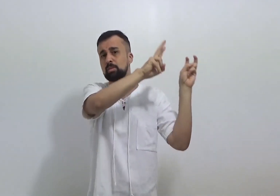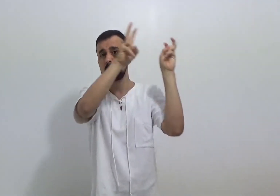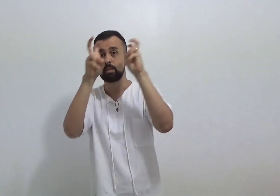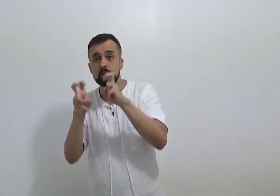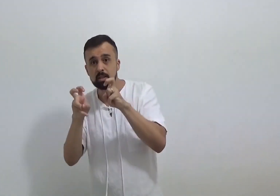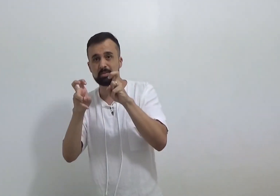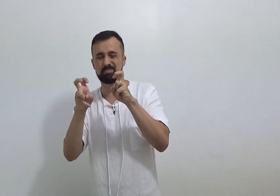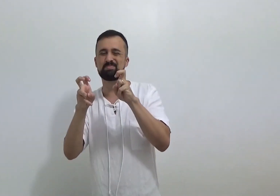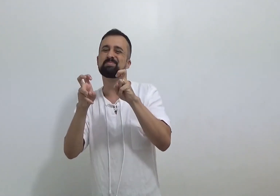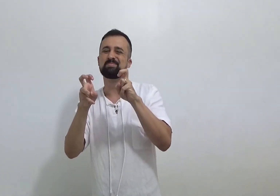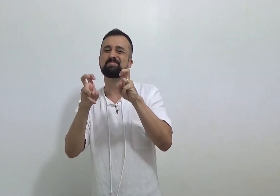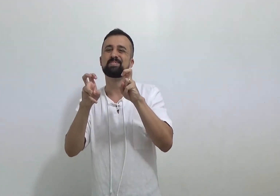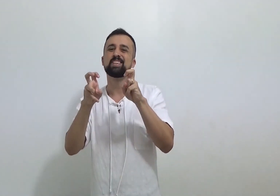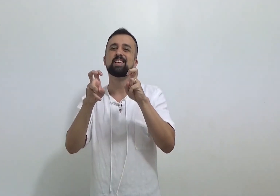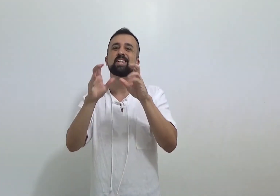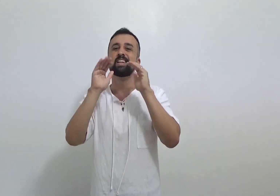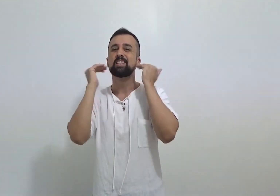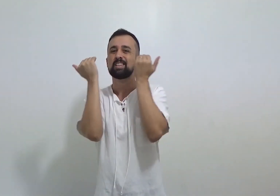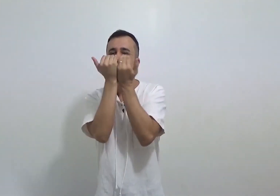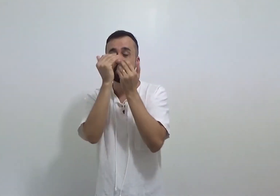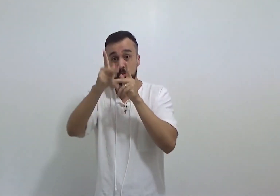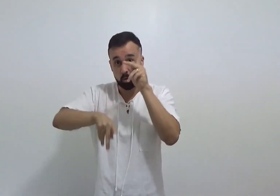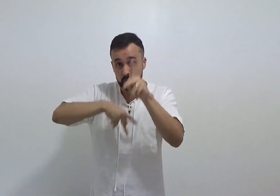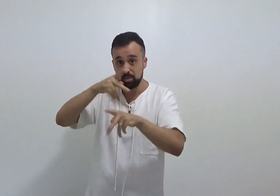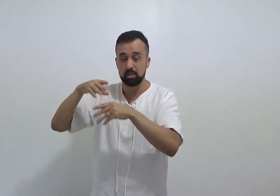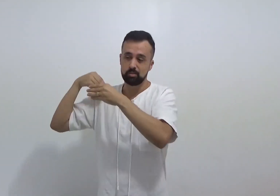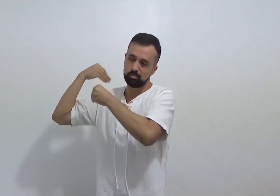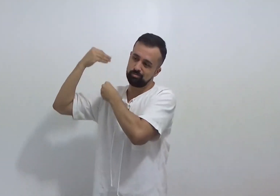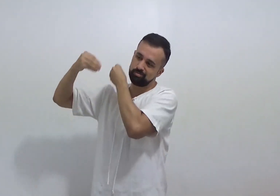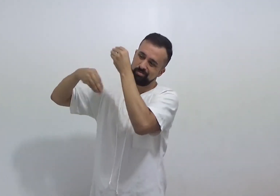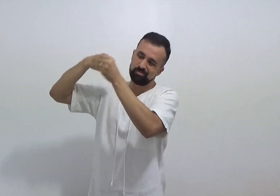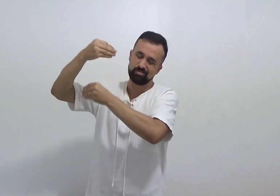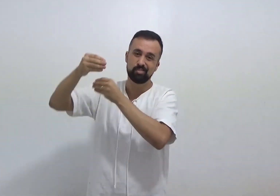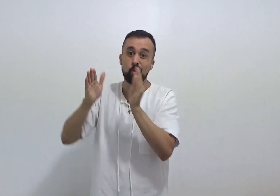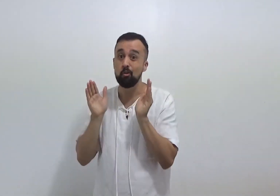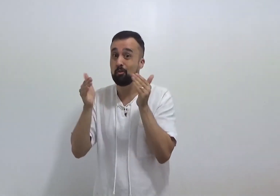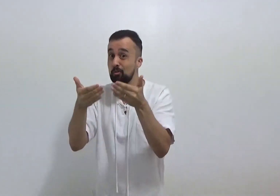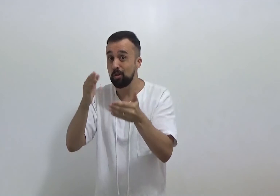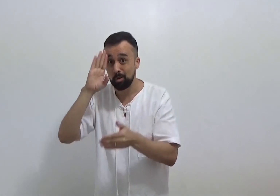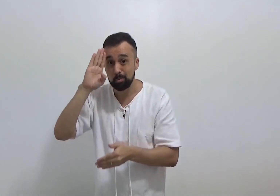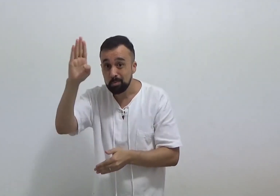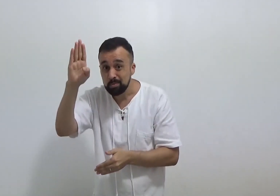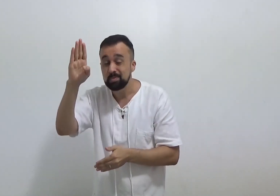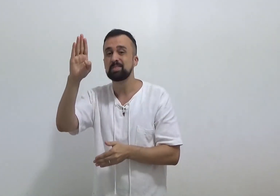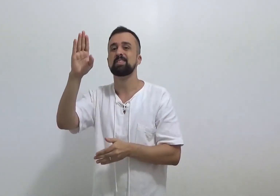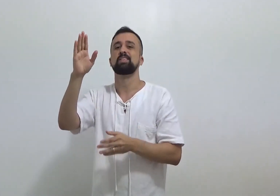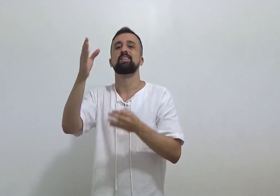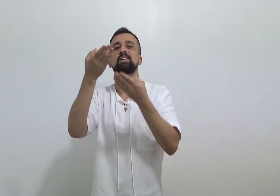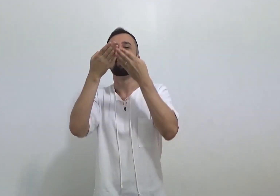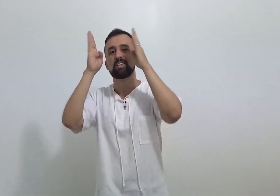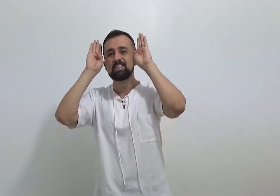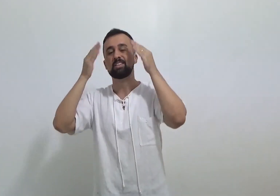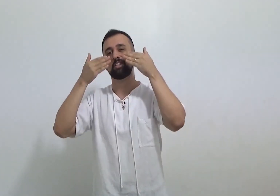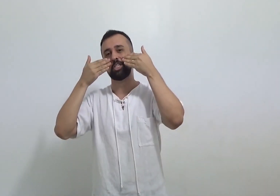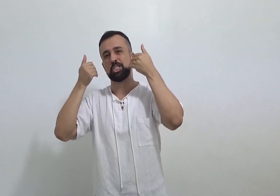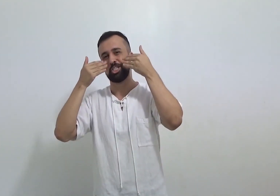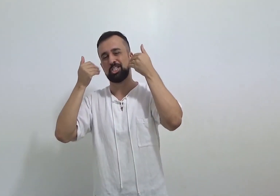nesta videoaula refletimos sobre a temática das populações tradicionais, com foco